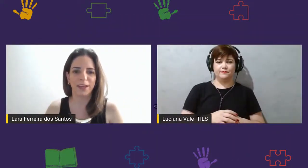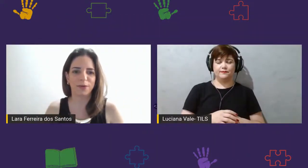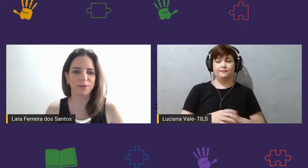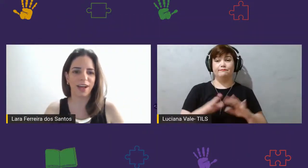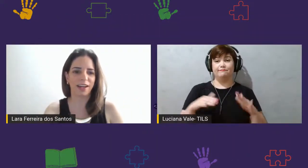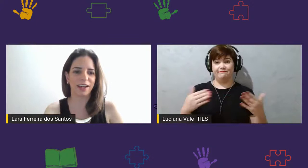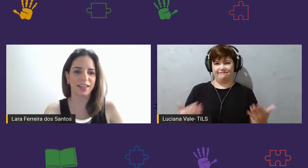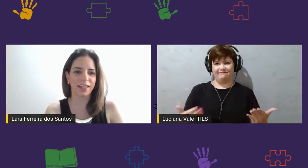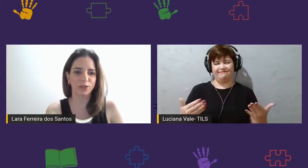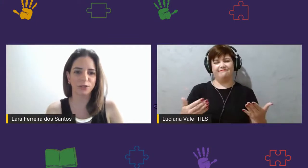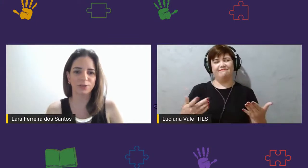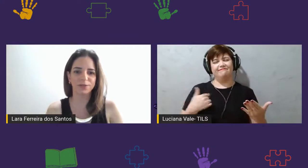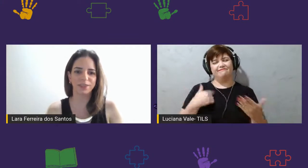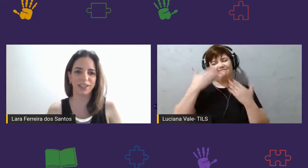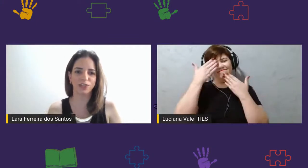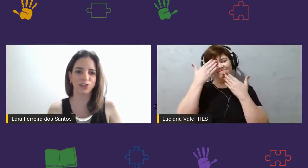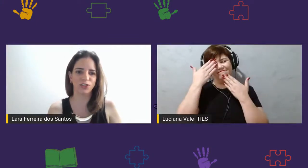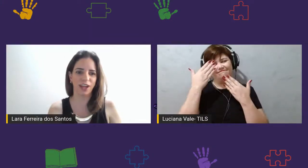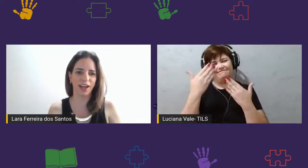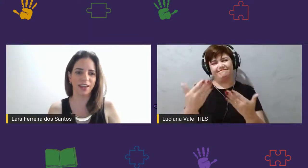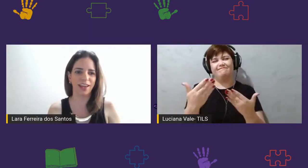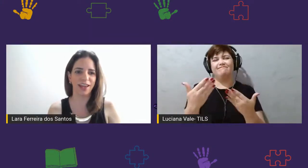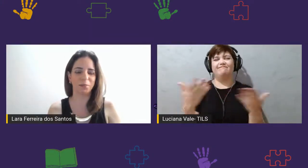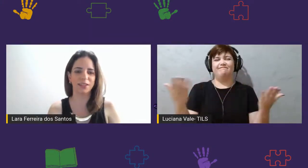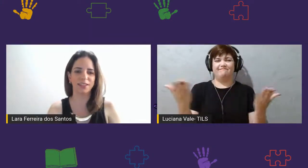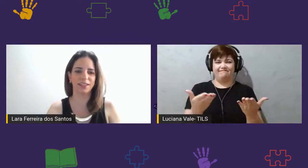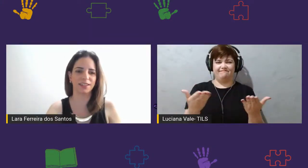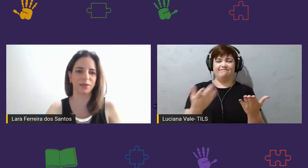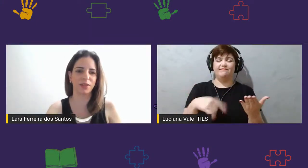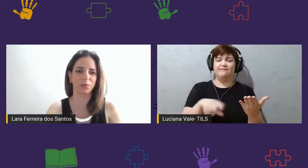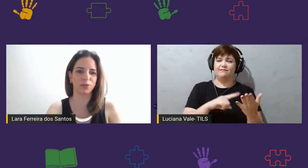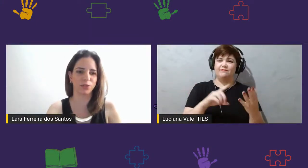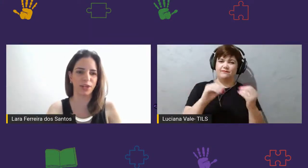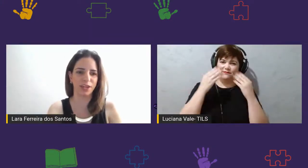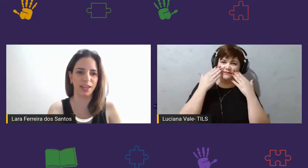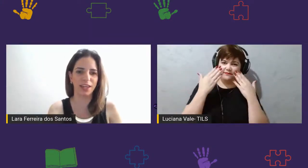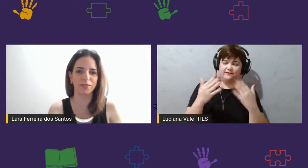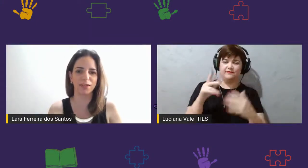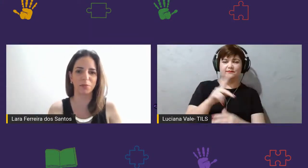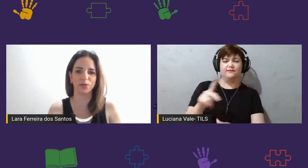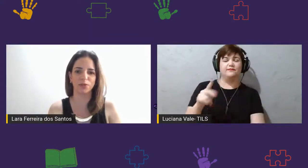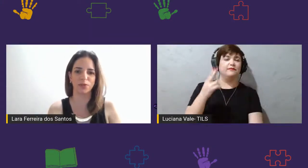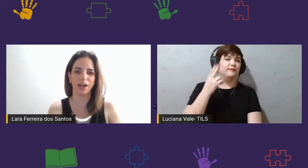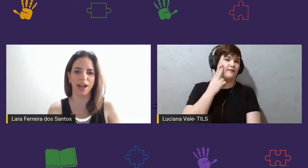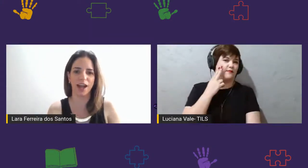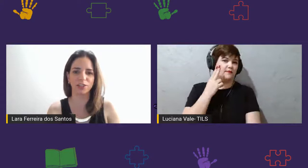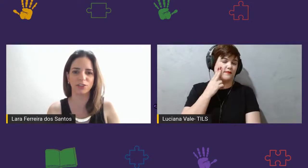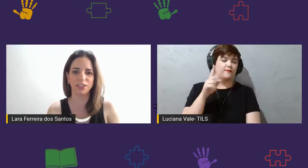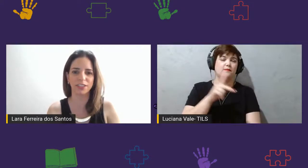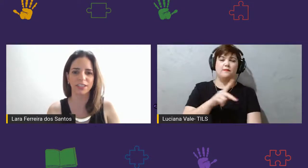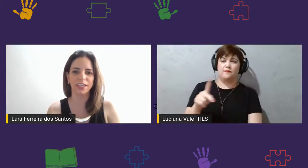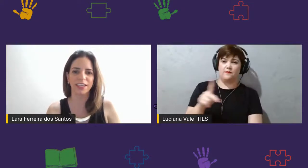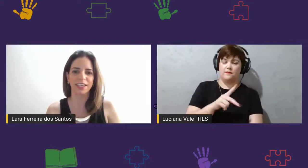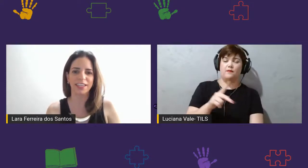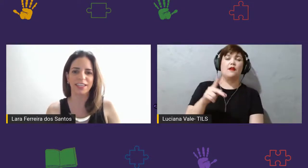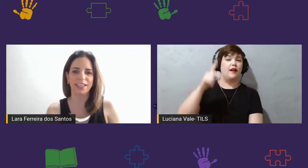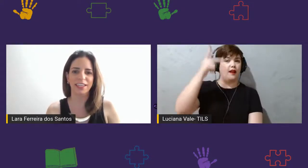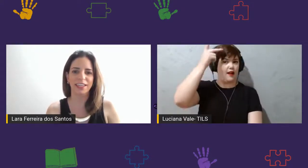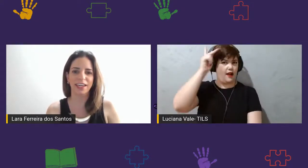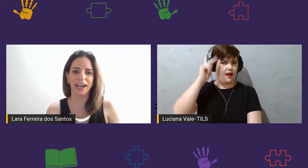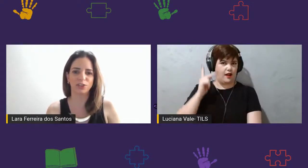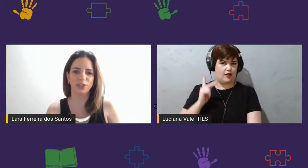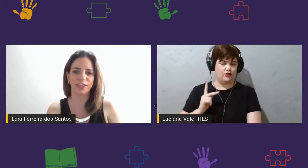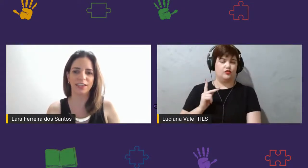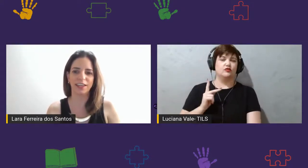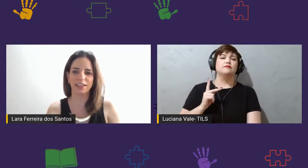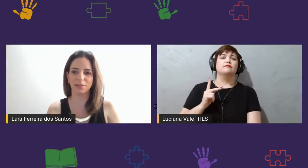Bom, então, agradeço desde já, né, a apresentação da professora Neiva, da professora Kátia,